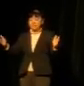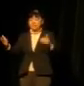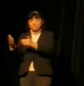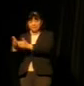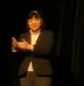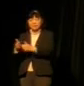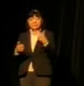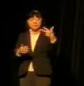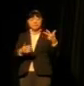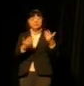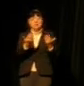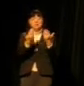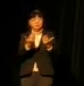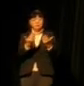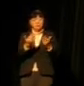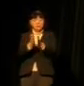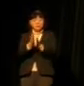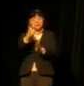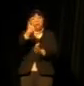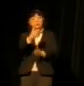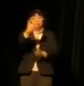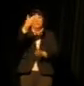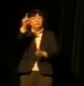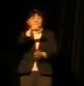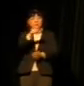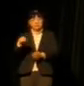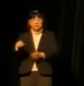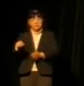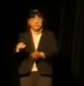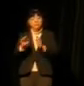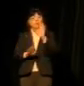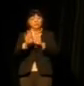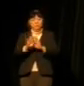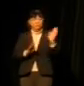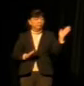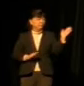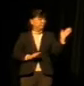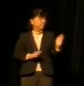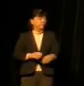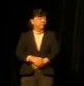で569名の時のこの様子です。